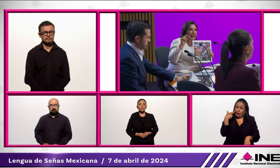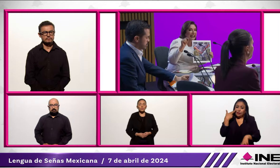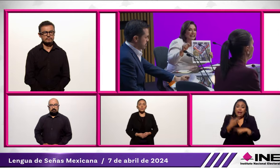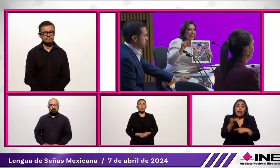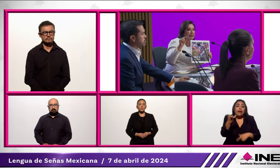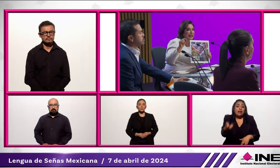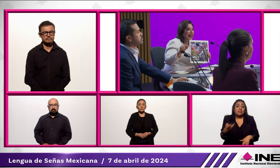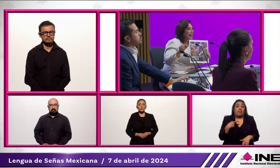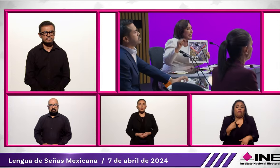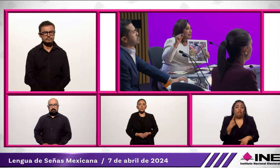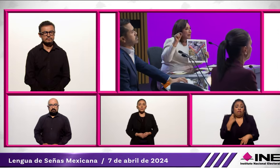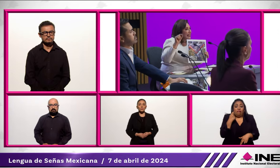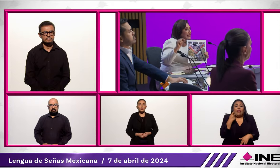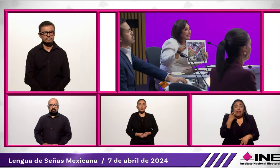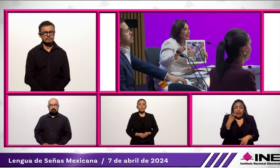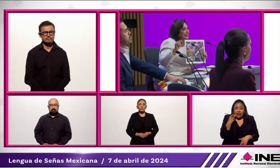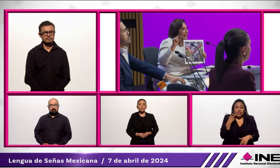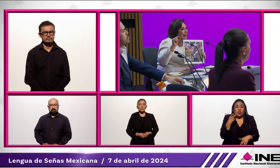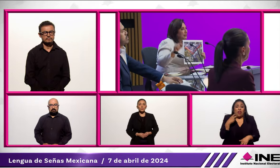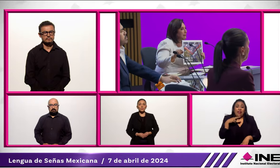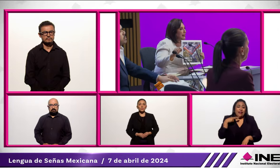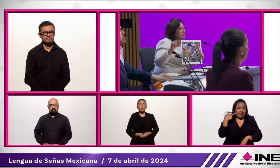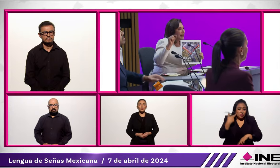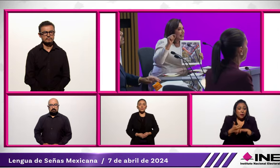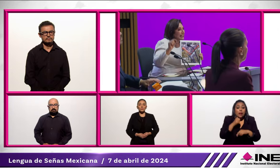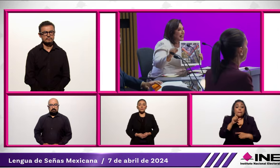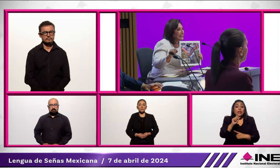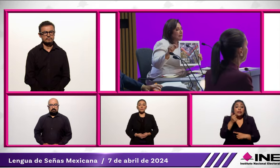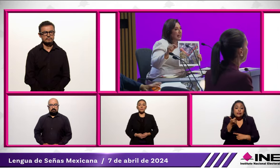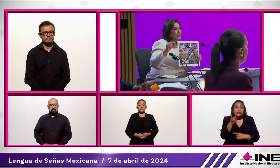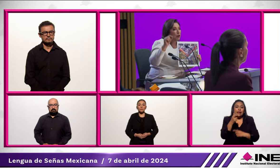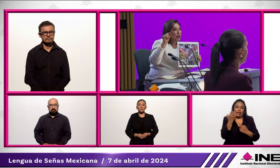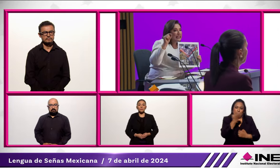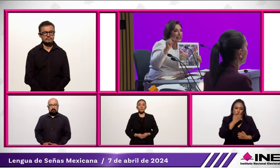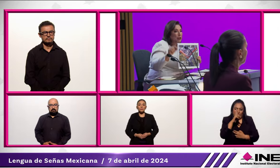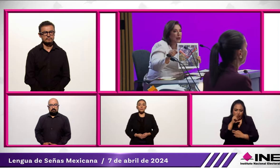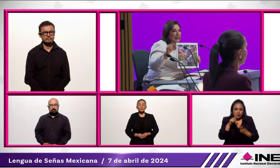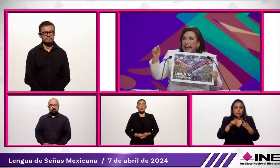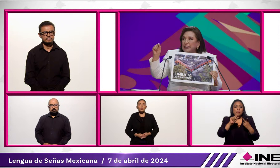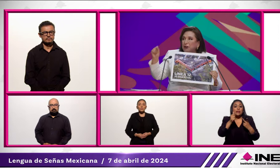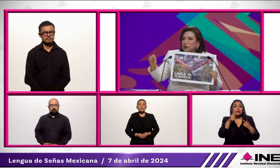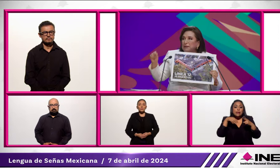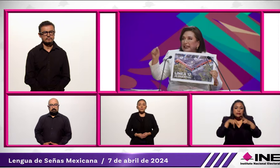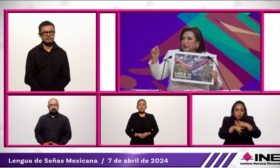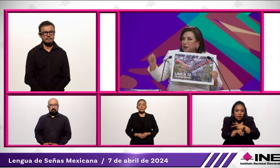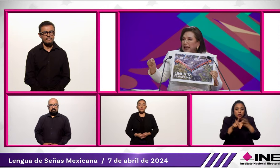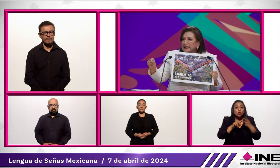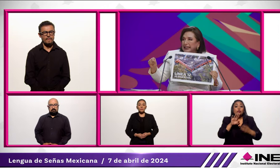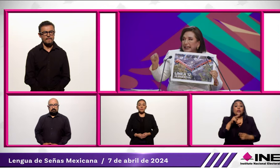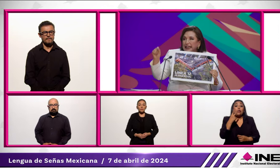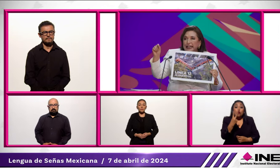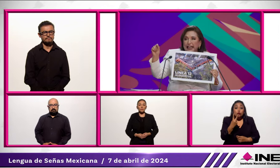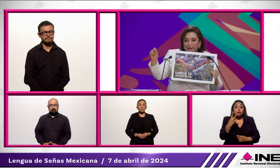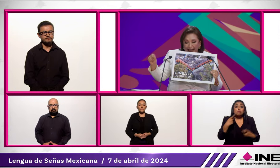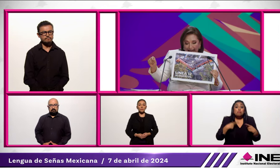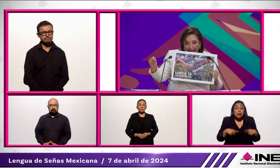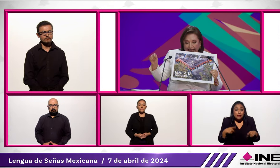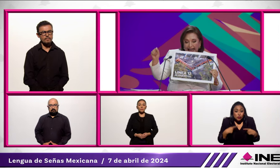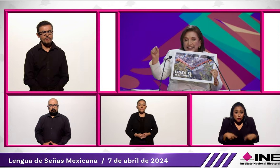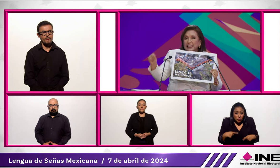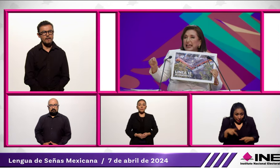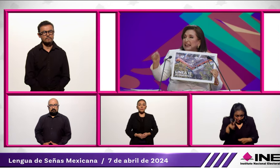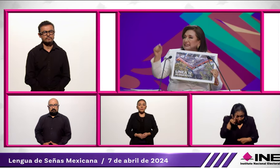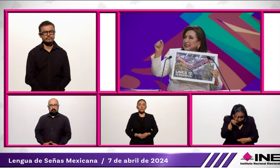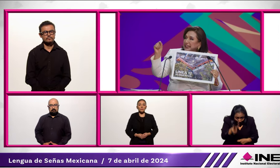llama negligencia criminal. 26 del Repsamen, 26 del Metro, 52 personas. Y la